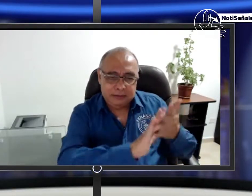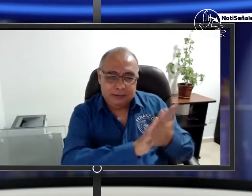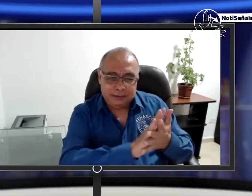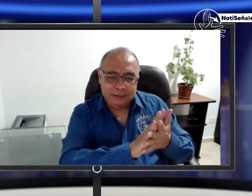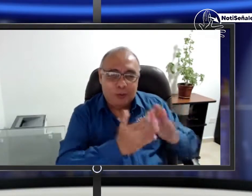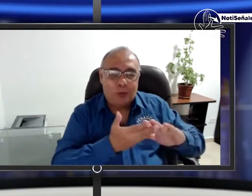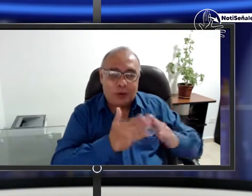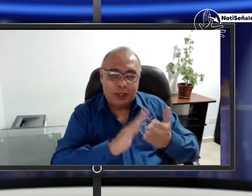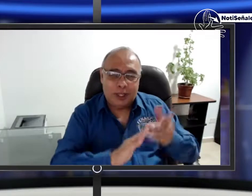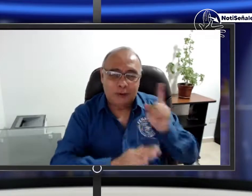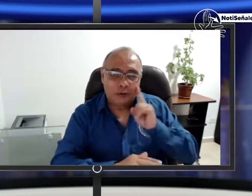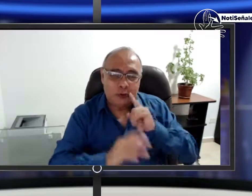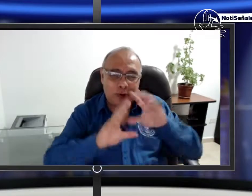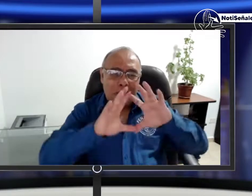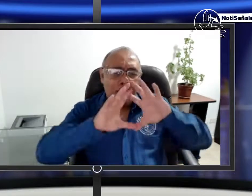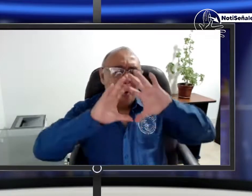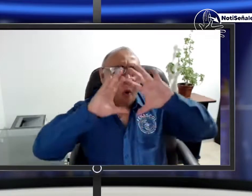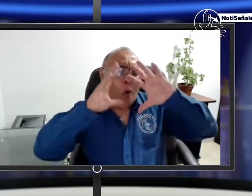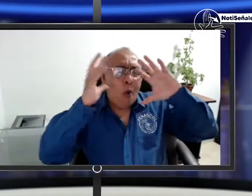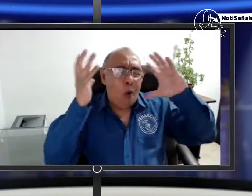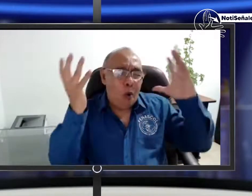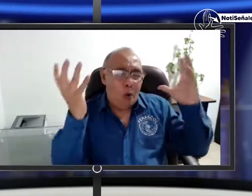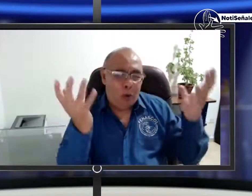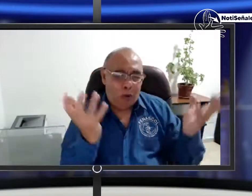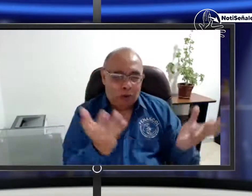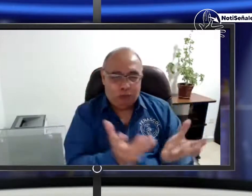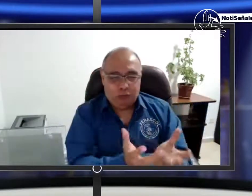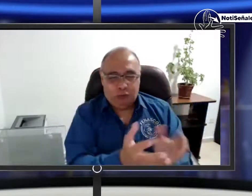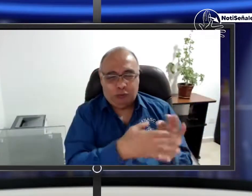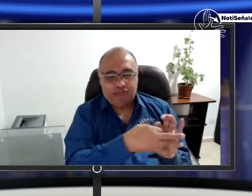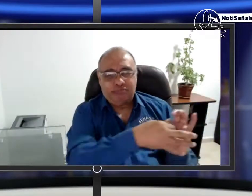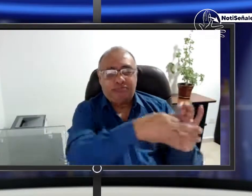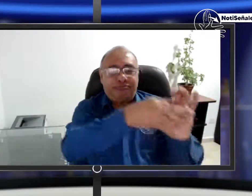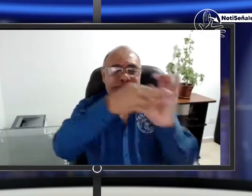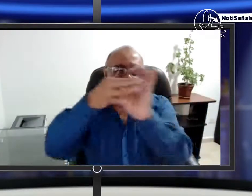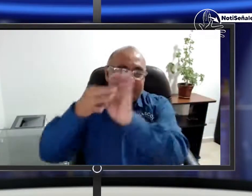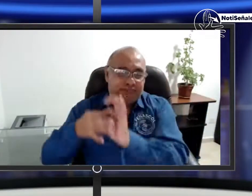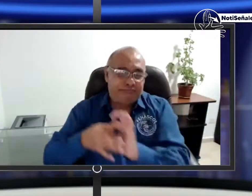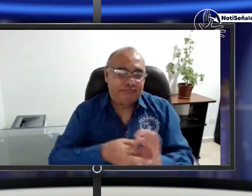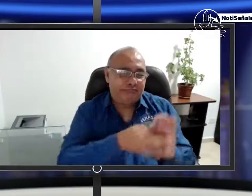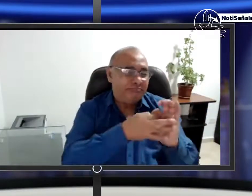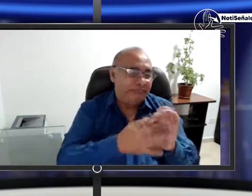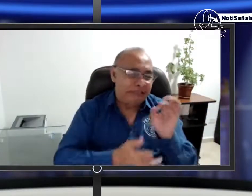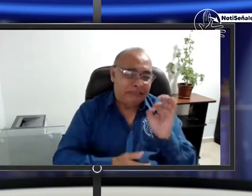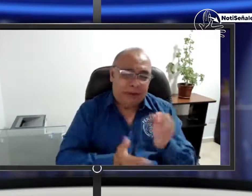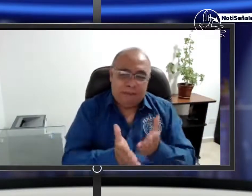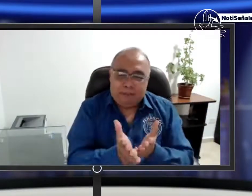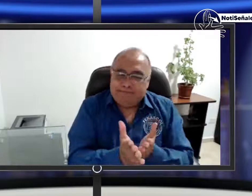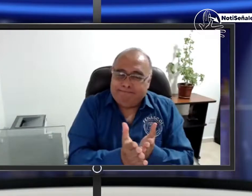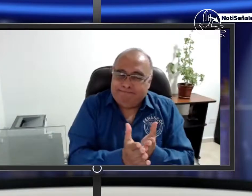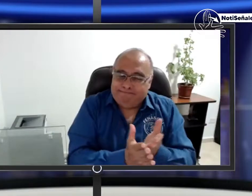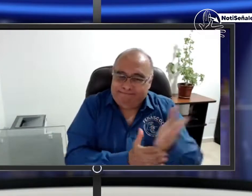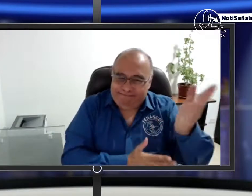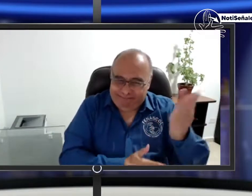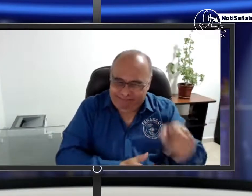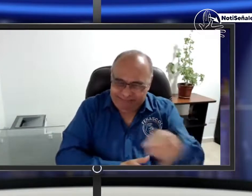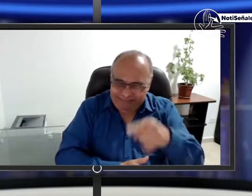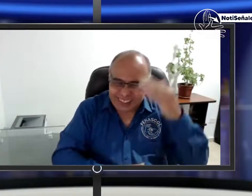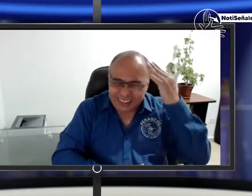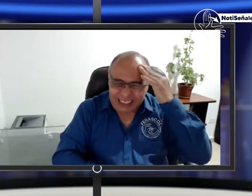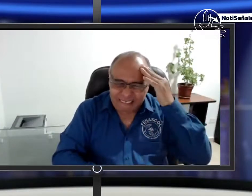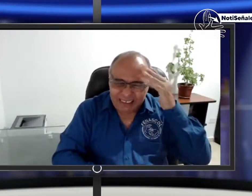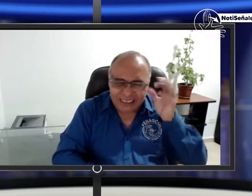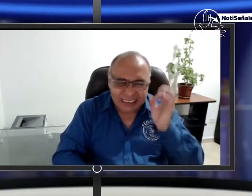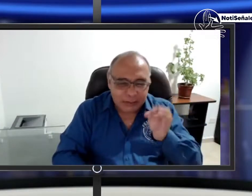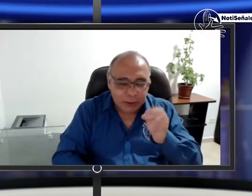muchas gracias precisamente a las lenguas de señas estamos en gratitud porque nos